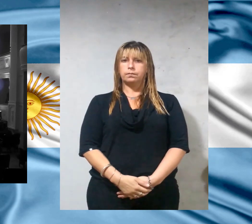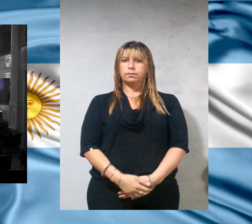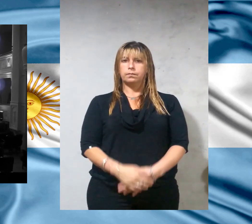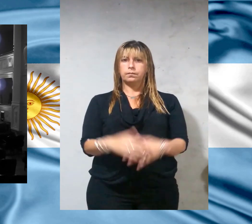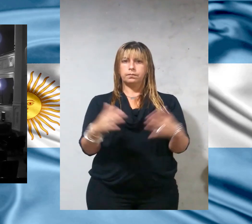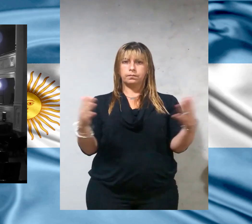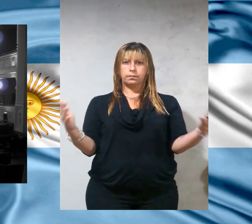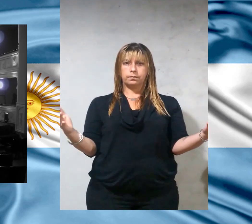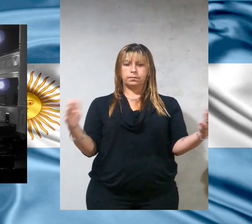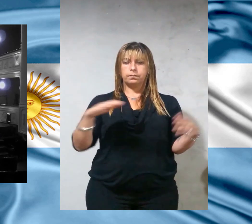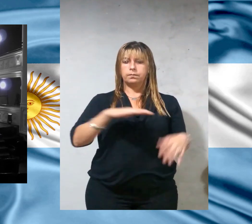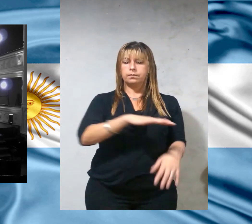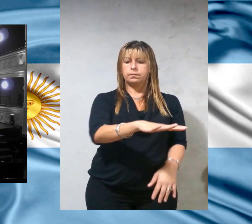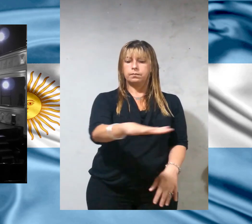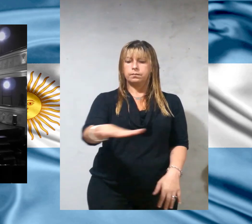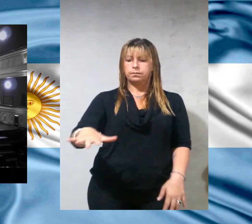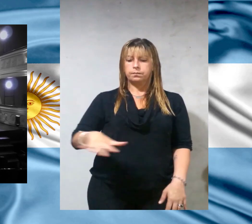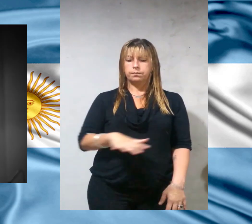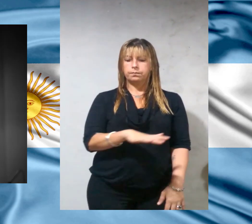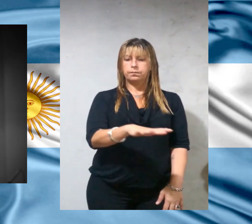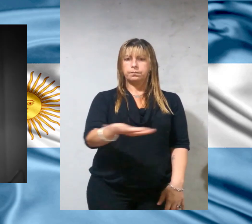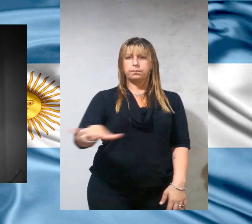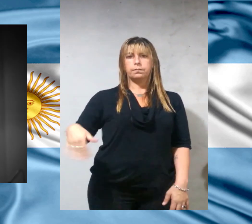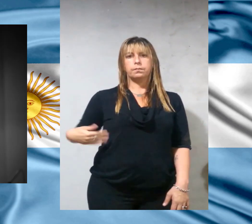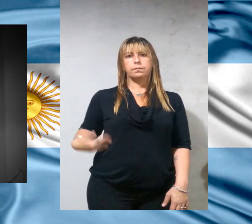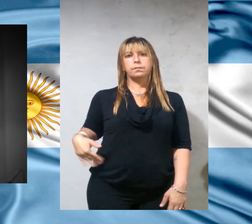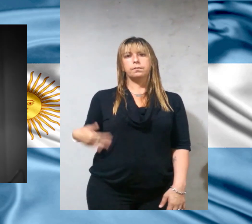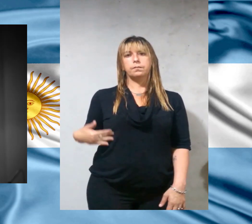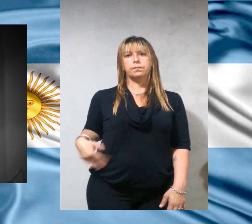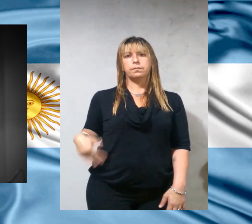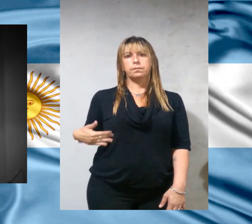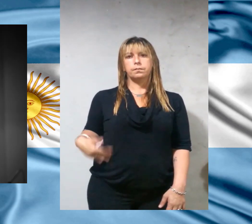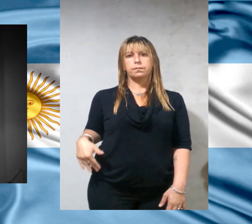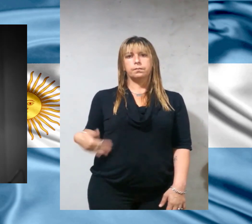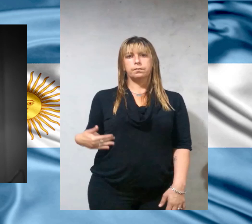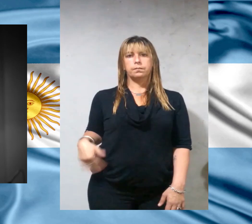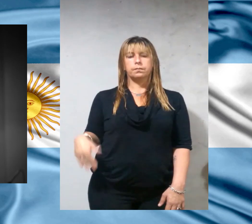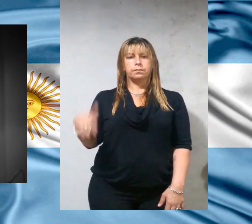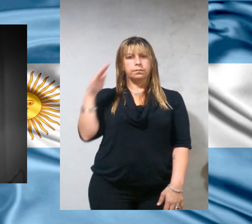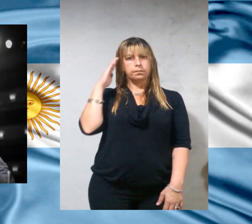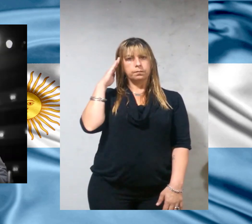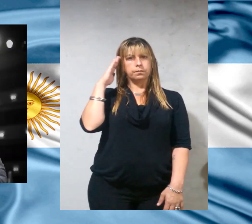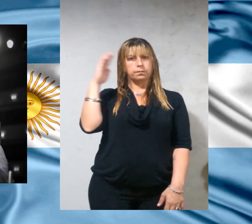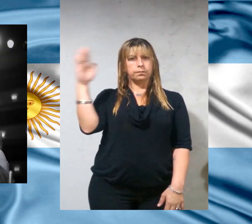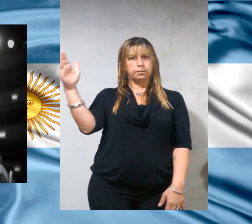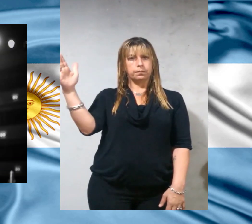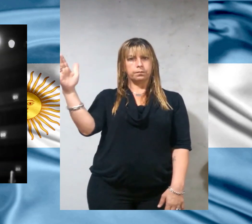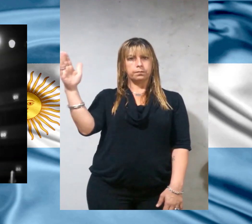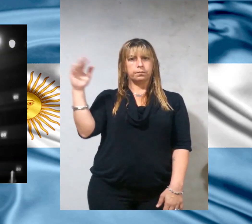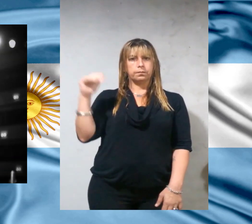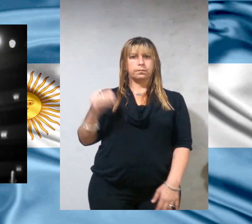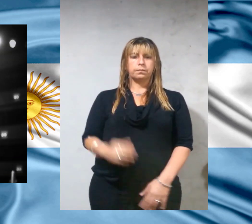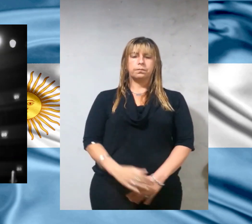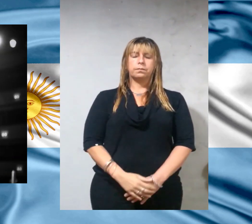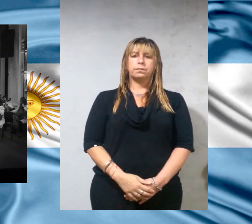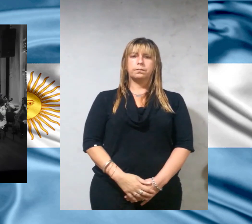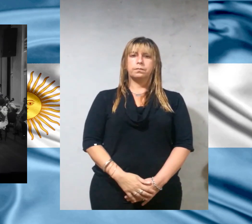responden al gran pueblo argentino. Salud.